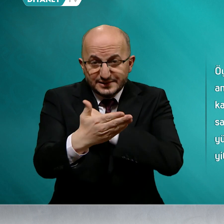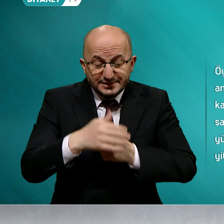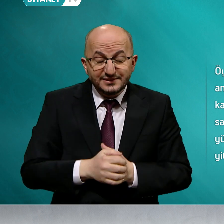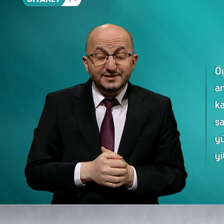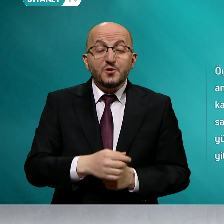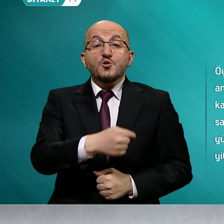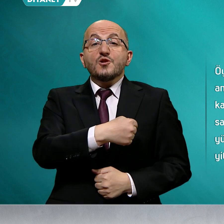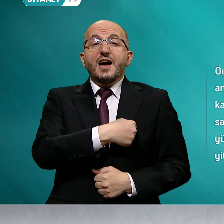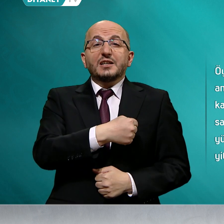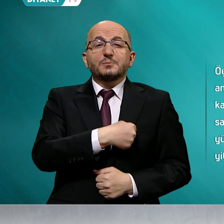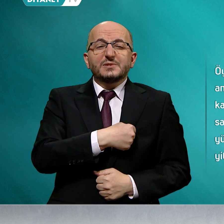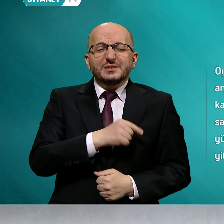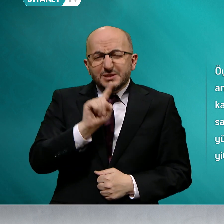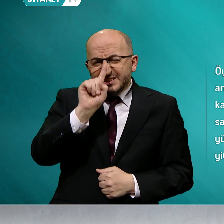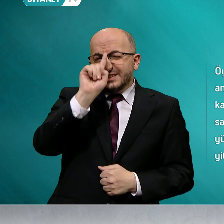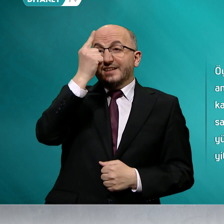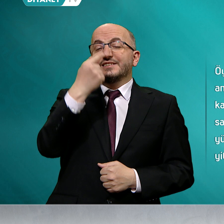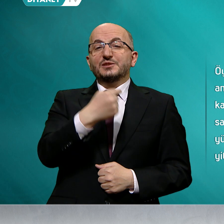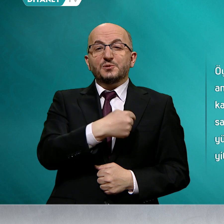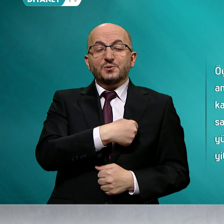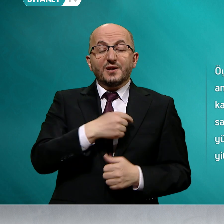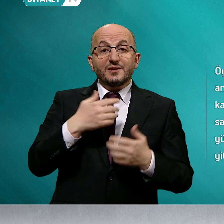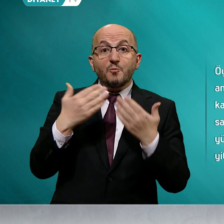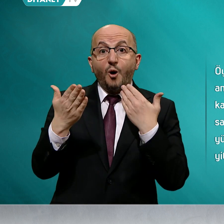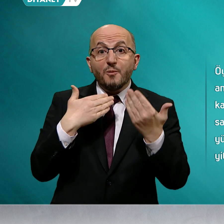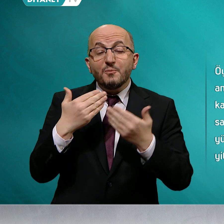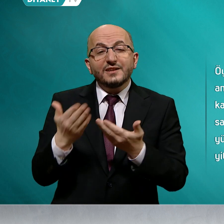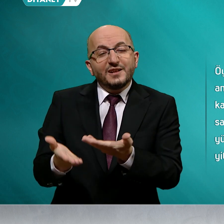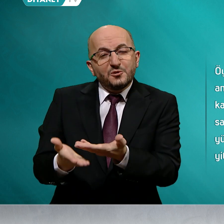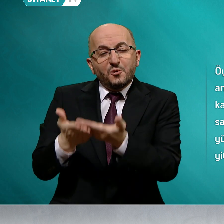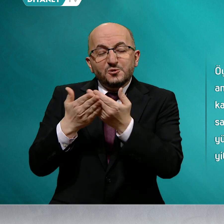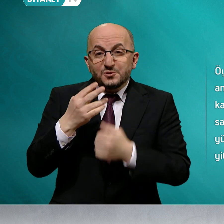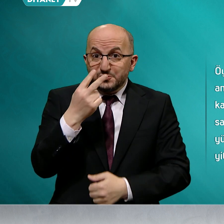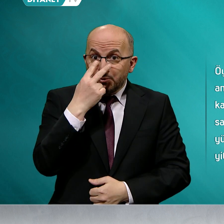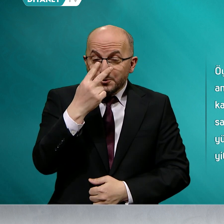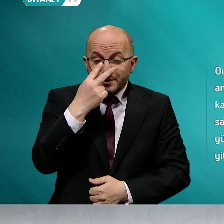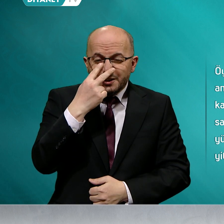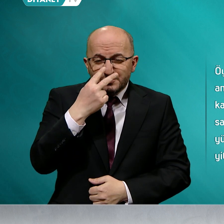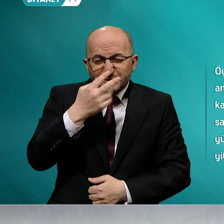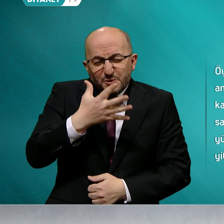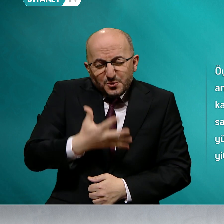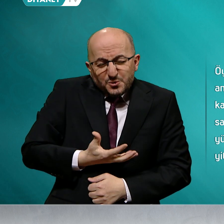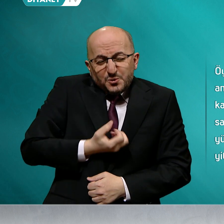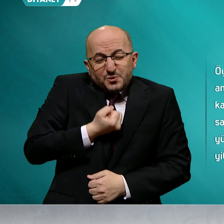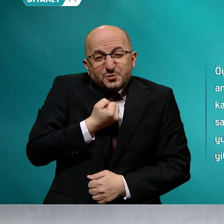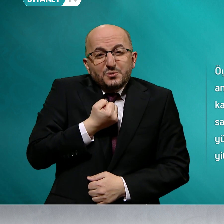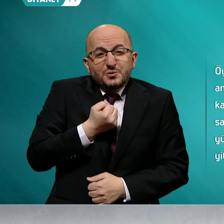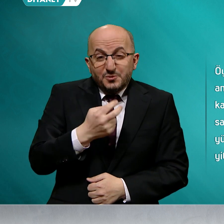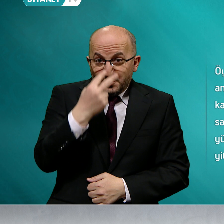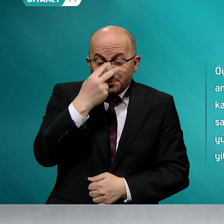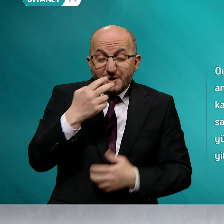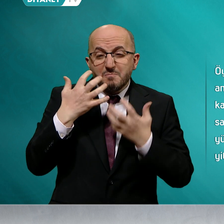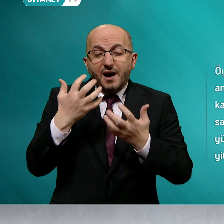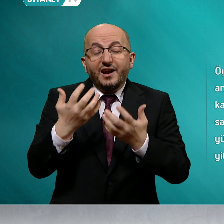uzansın. Yüreğimiz bir yalnızın yüreğine muhabbetle dokunsun. Gözlerimiz ferini yitirmiş